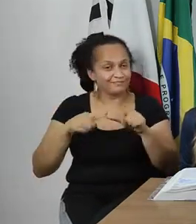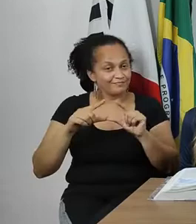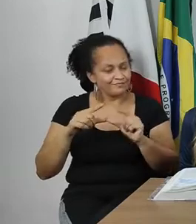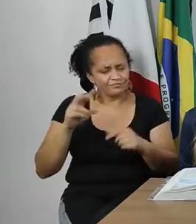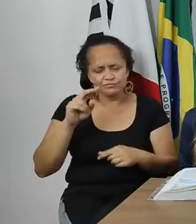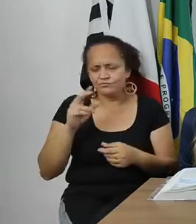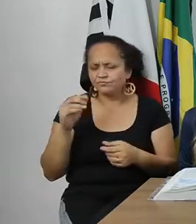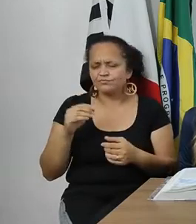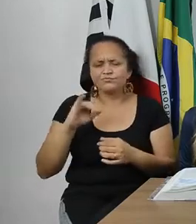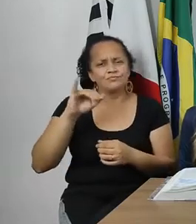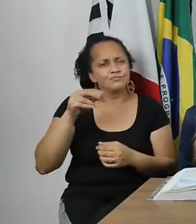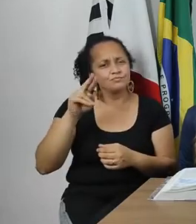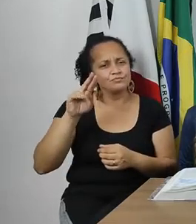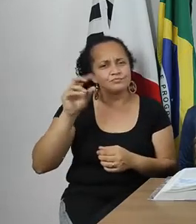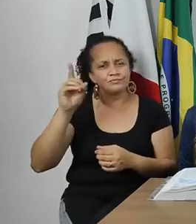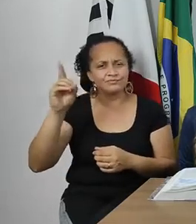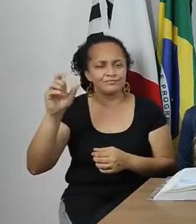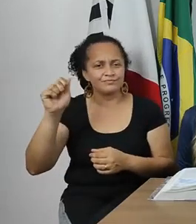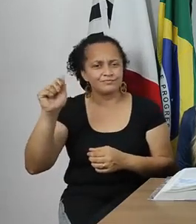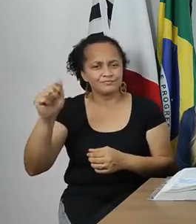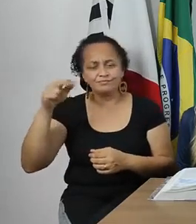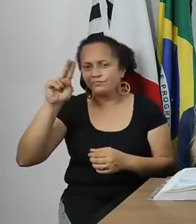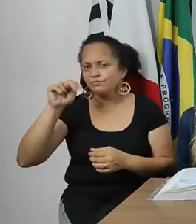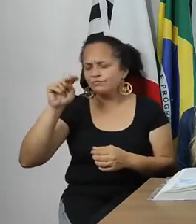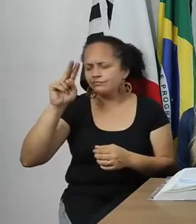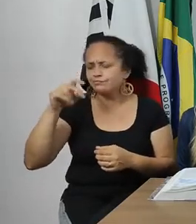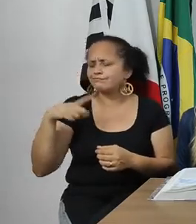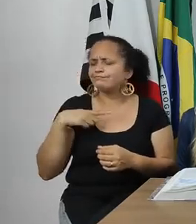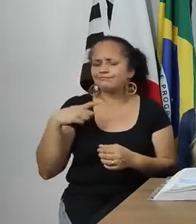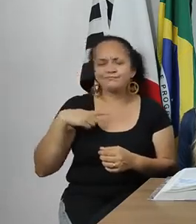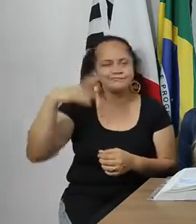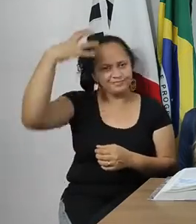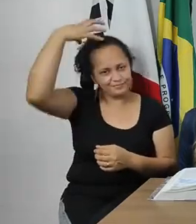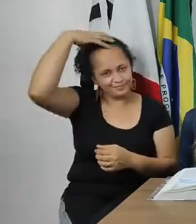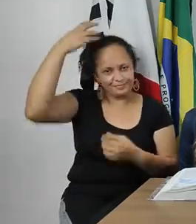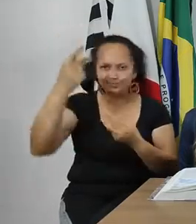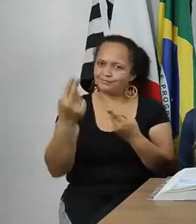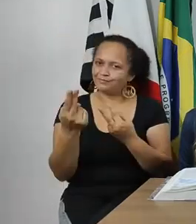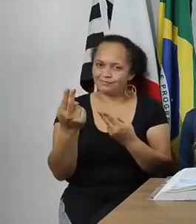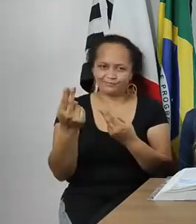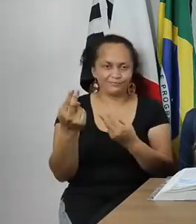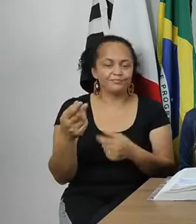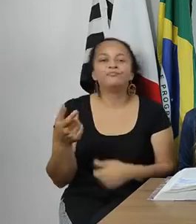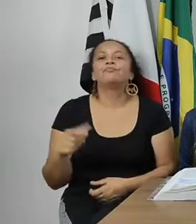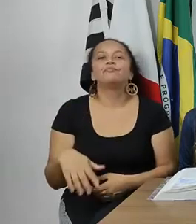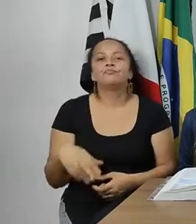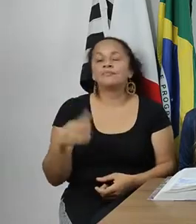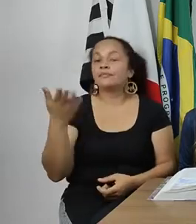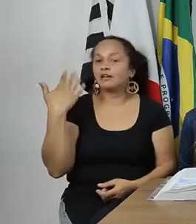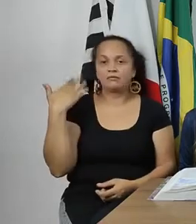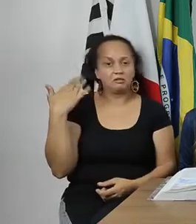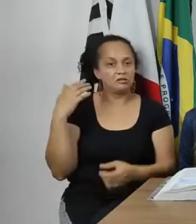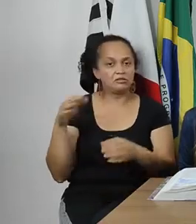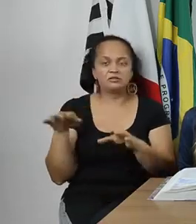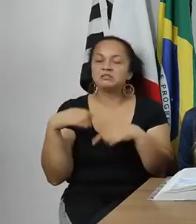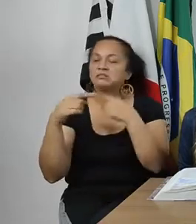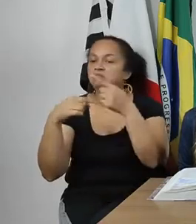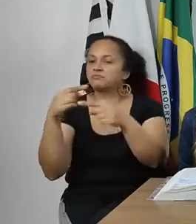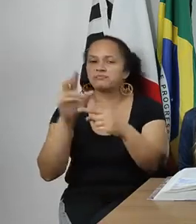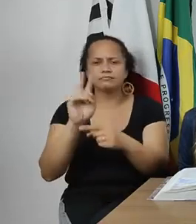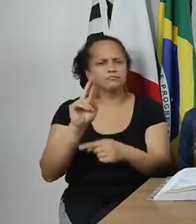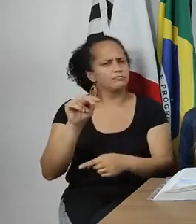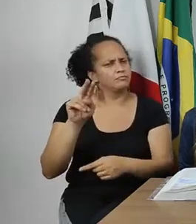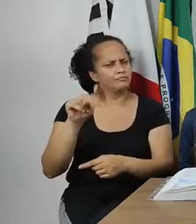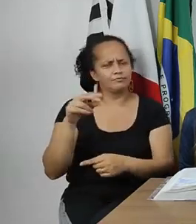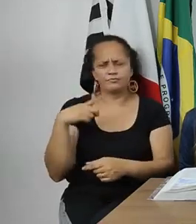como ele, nem antes nem depois daquela época. Ezequias ficou ligado com o Senhor e